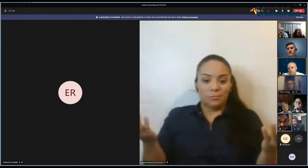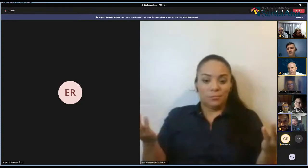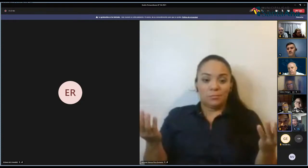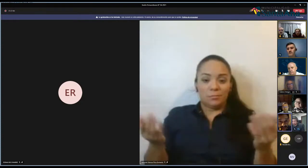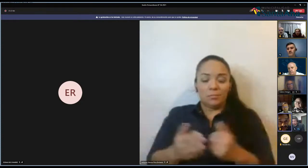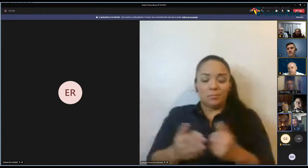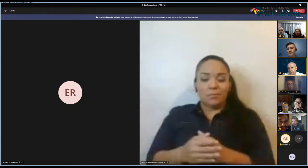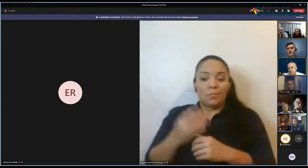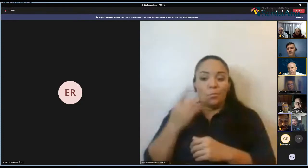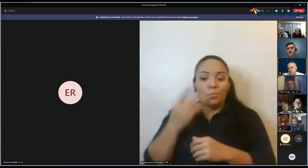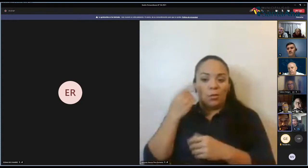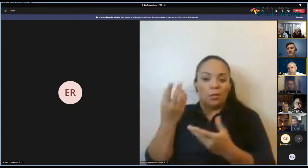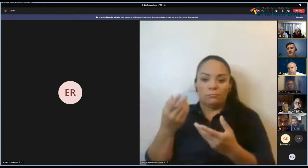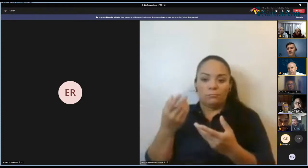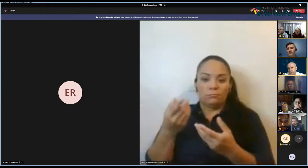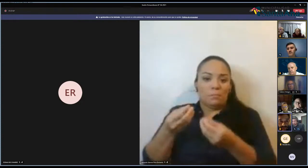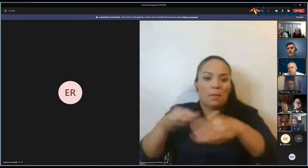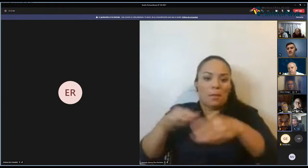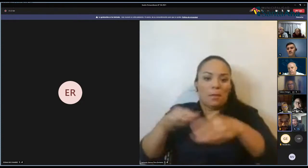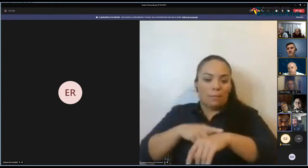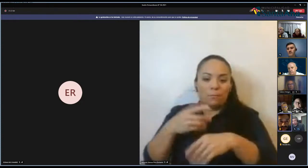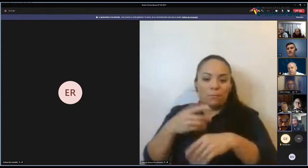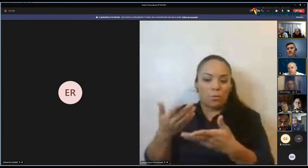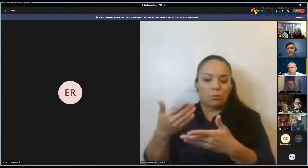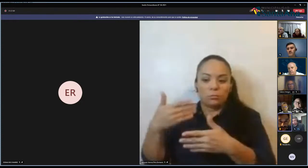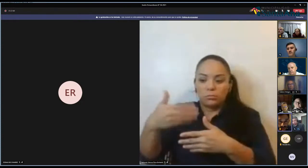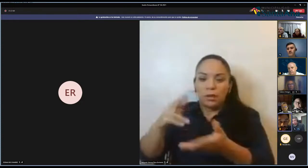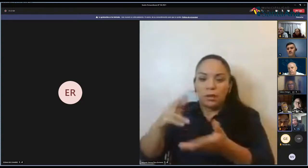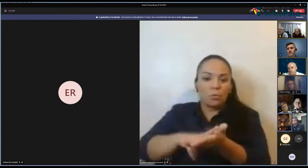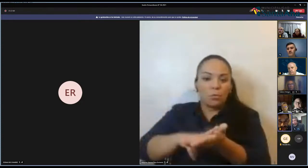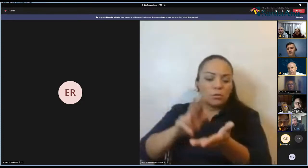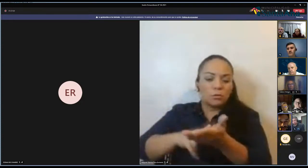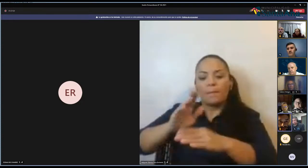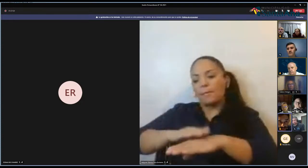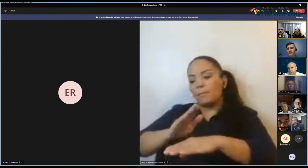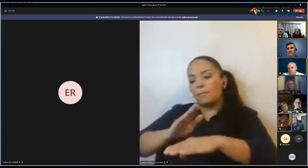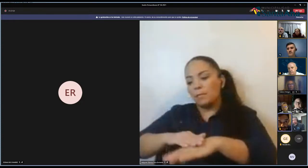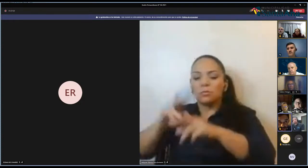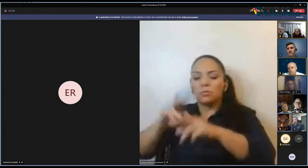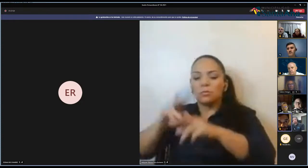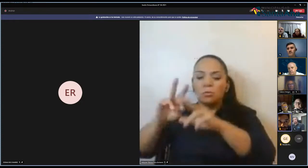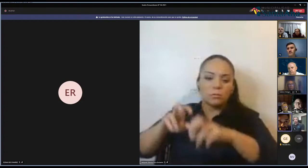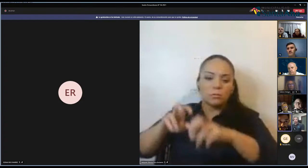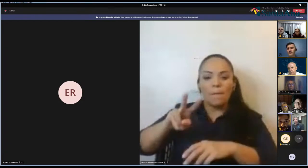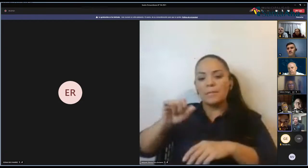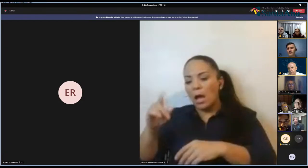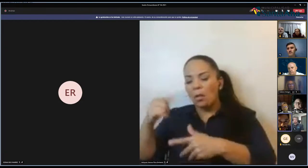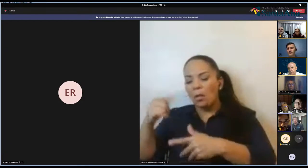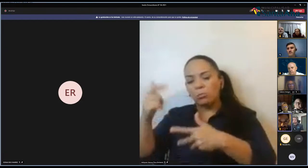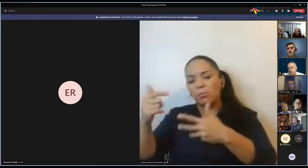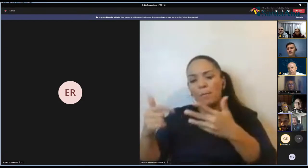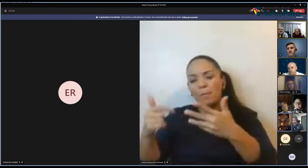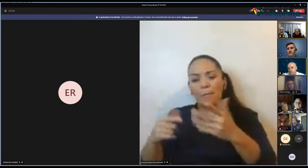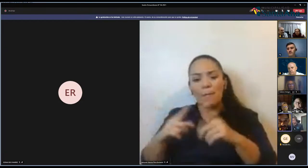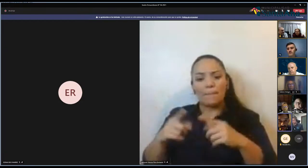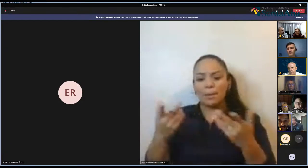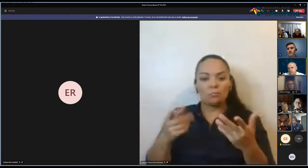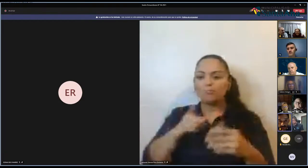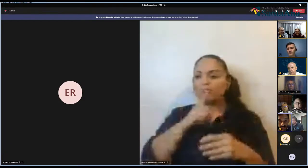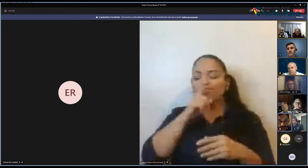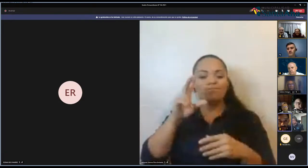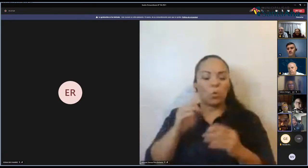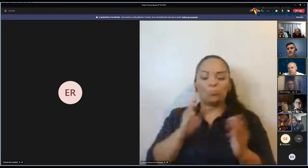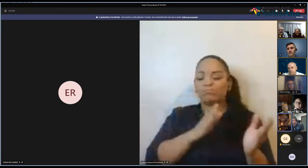día a día en aprobación de permisos y de revisión de visados y demás cosas y no se está haciendo una planificación adecuada